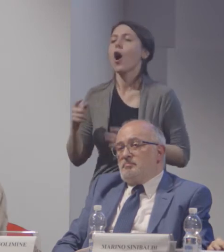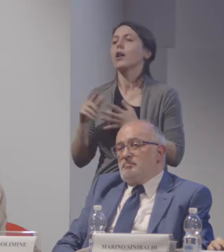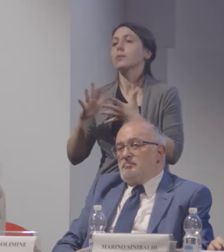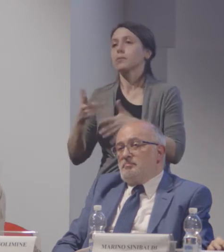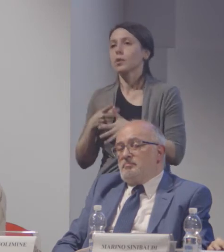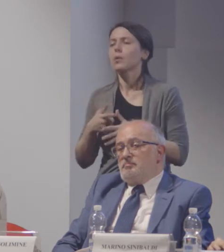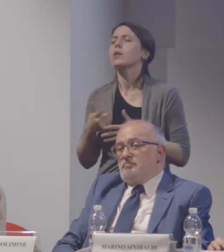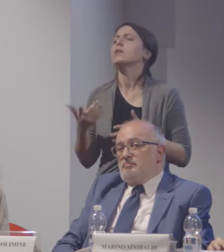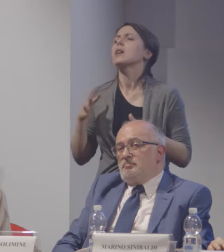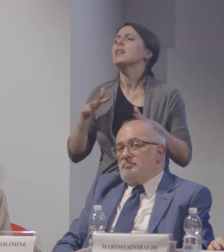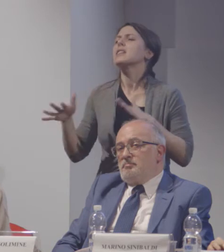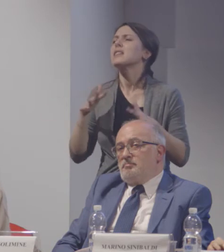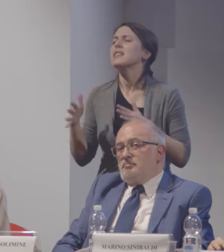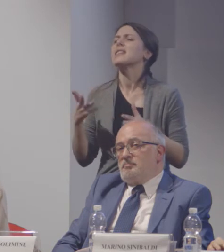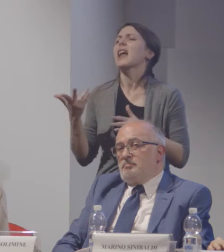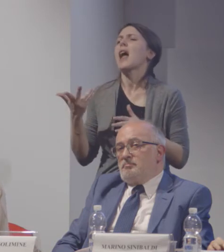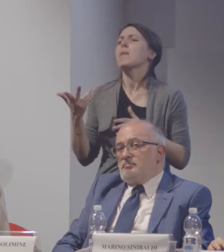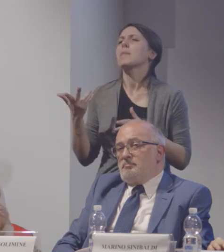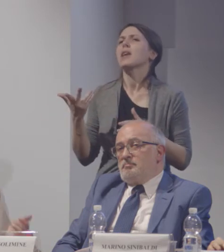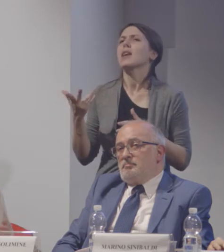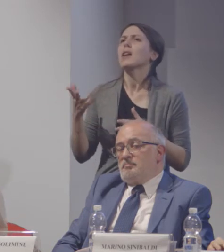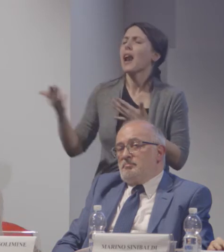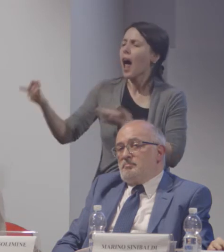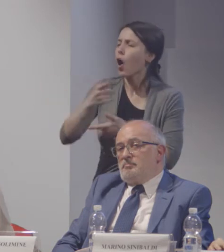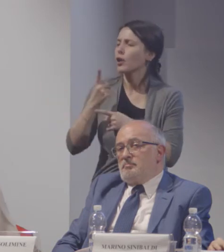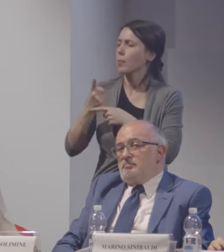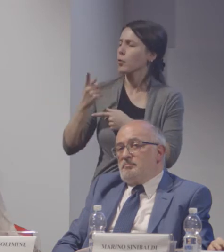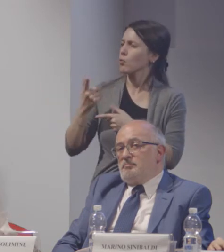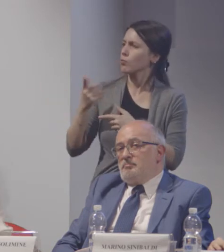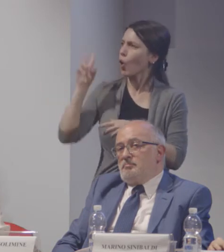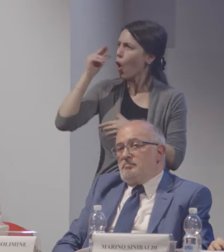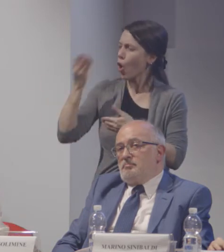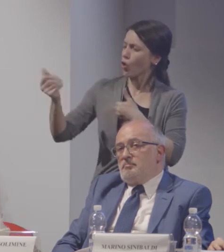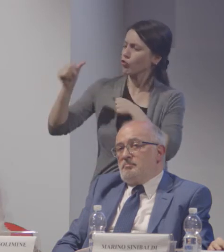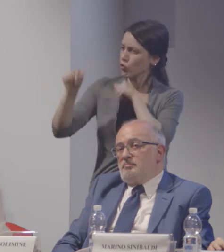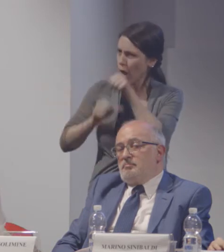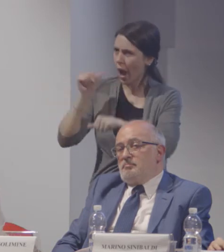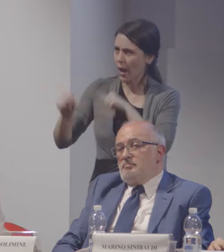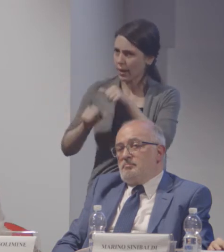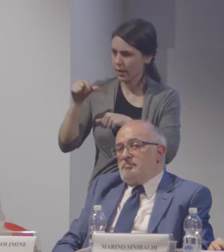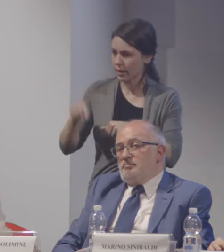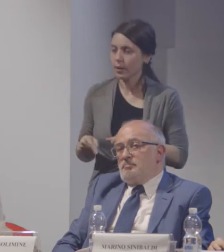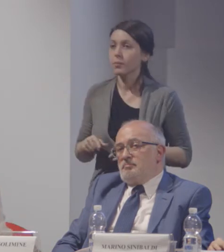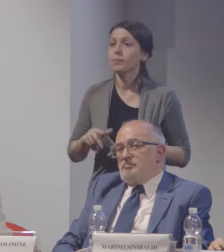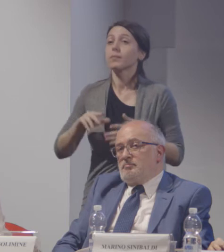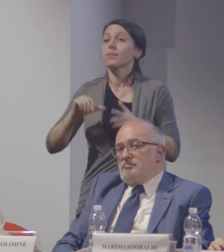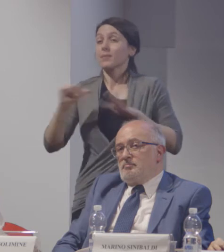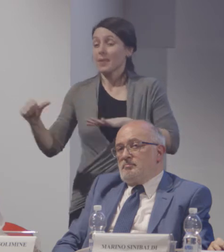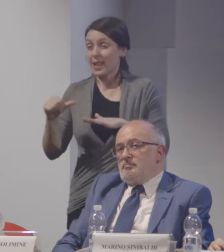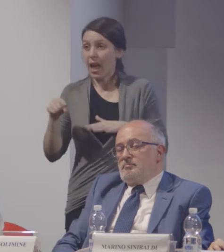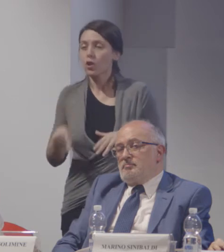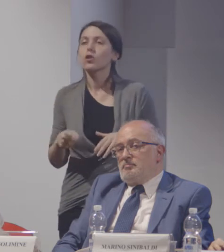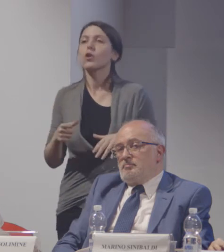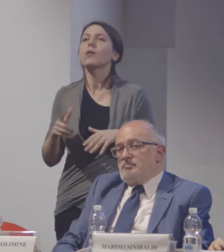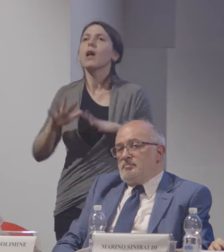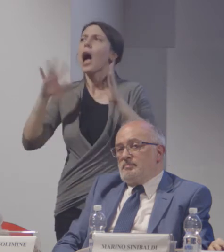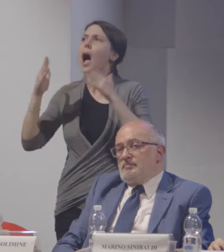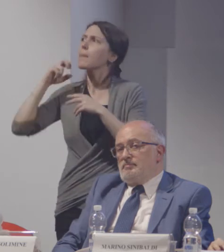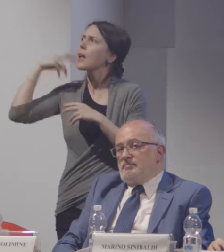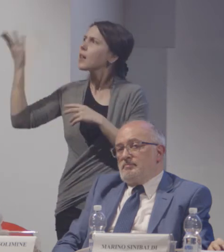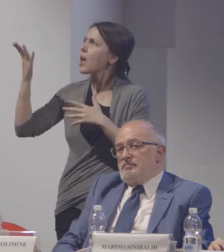sistemi di raccolta e scambio di conoscenze. Sesto, imparare con e da ambienti esterni e da altri sistemi